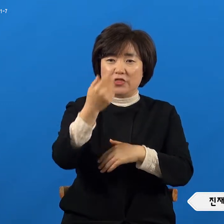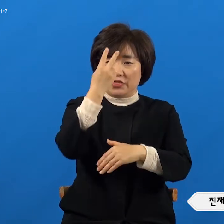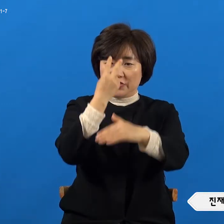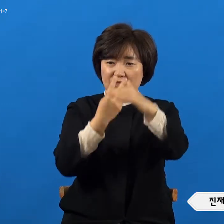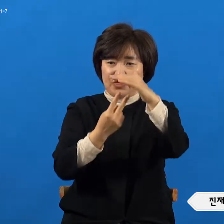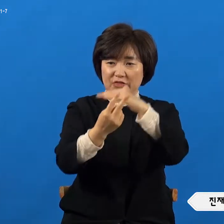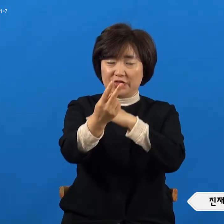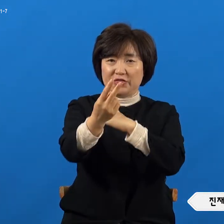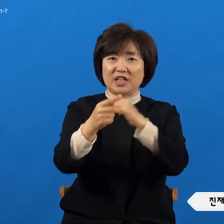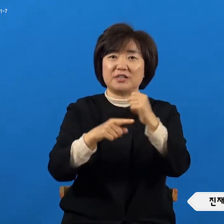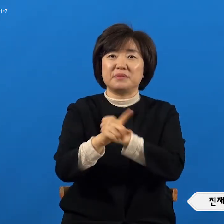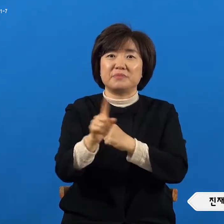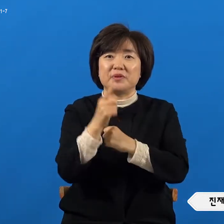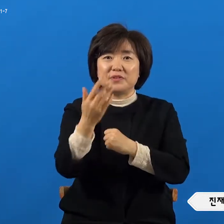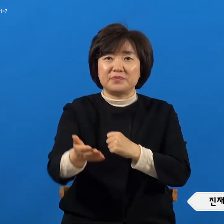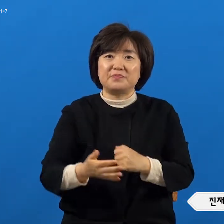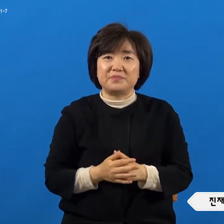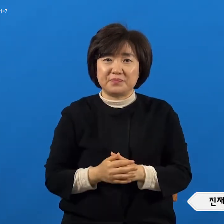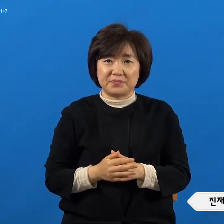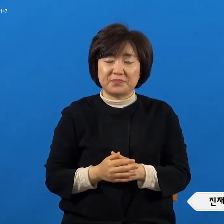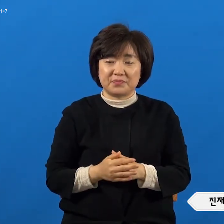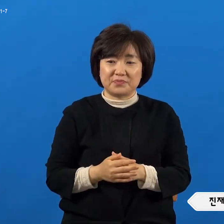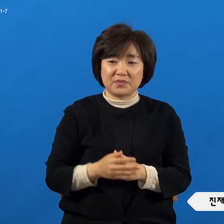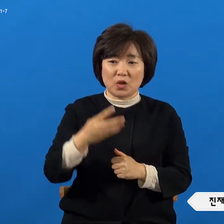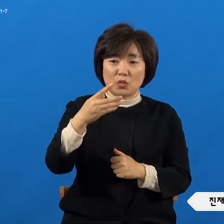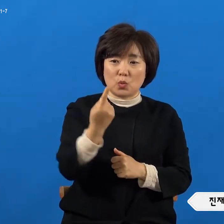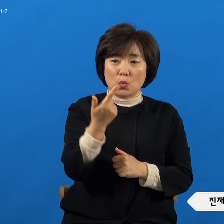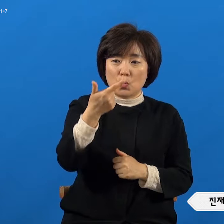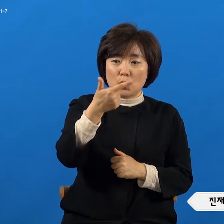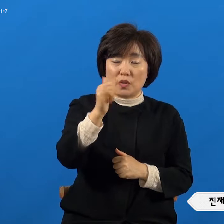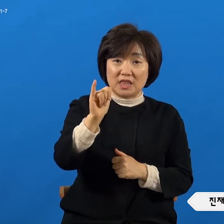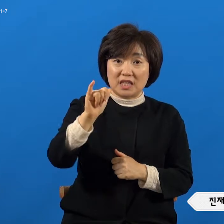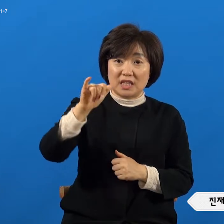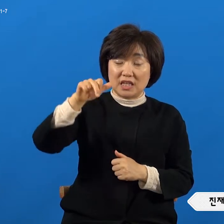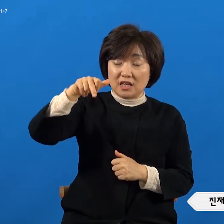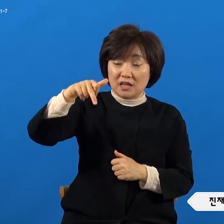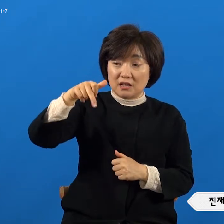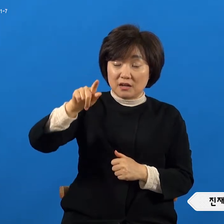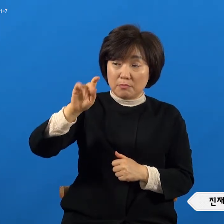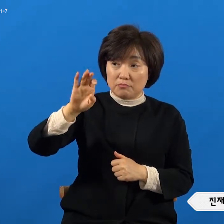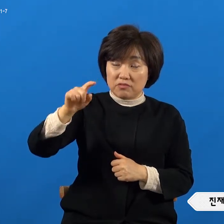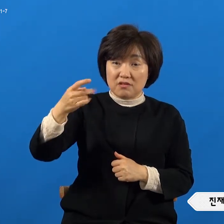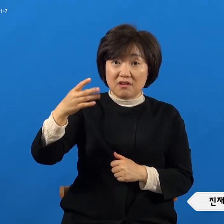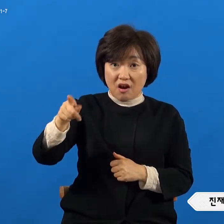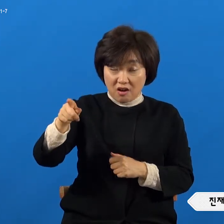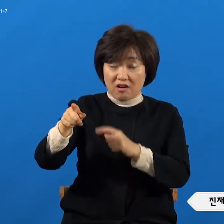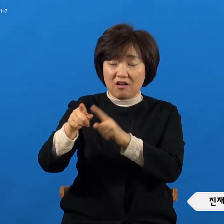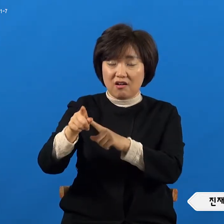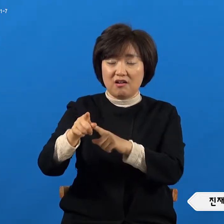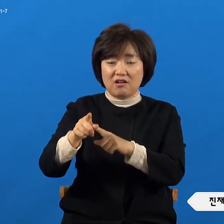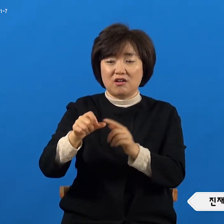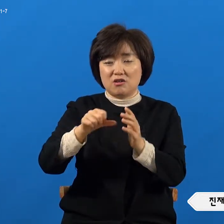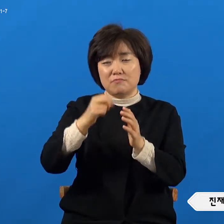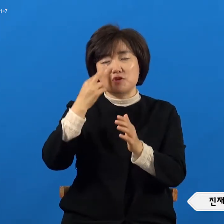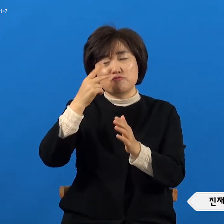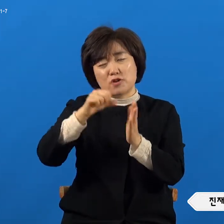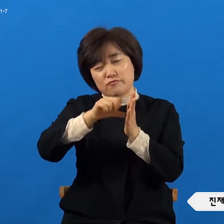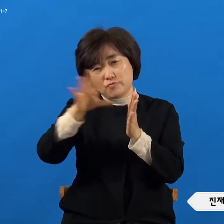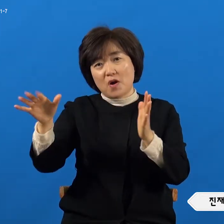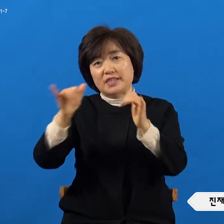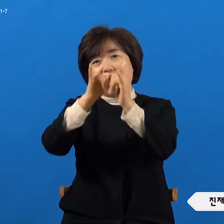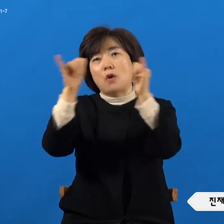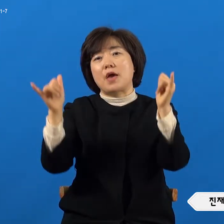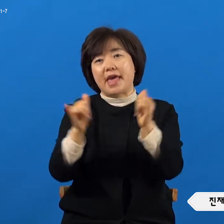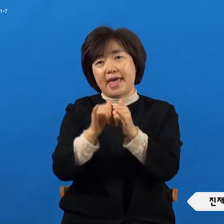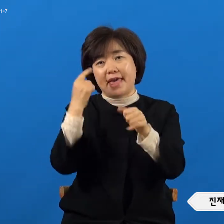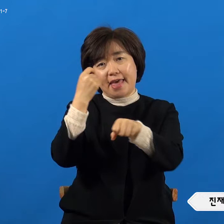줍니까? 토니 컴폴러라는 미국의 유명한 사회학자가 있습니다. 미국의